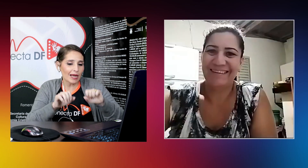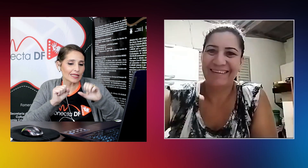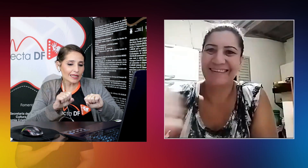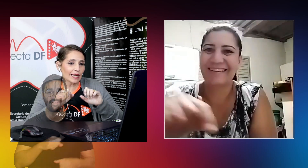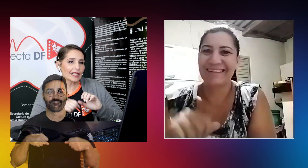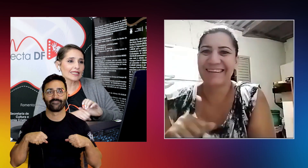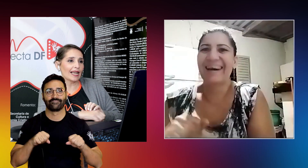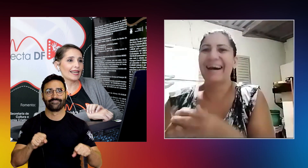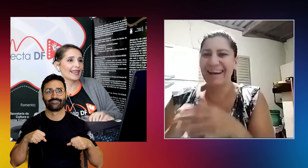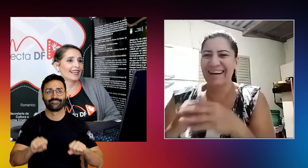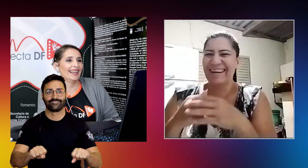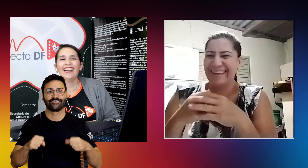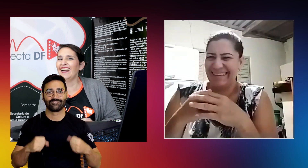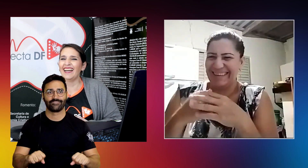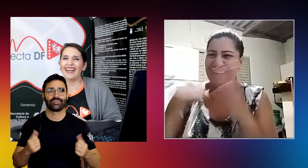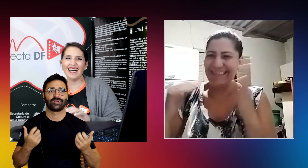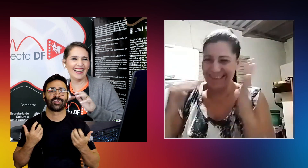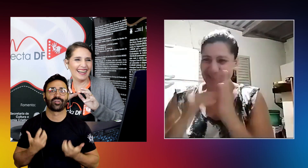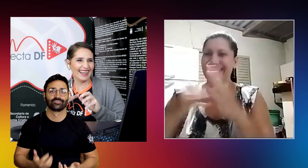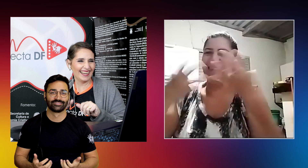A massa até cansar.